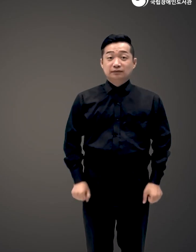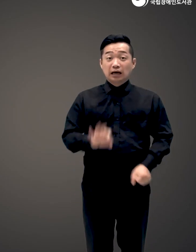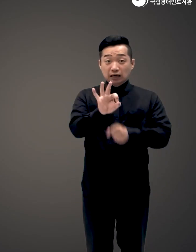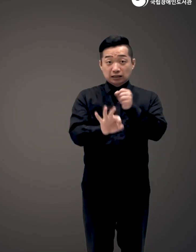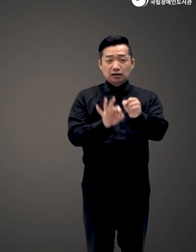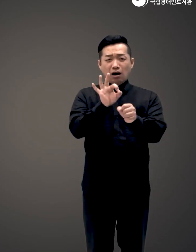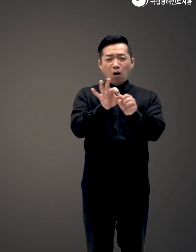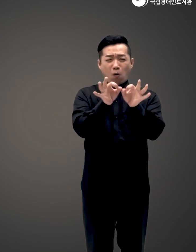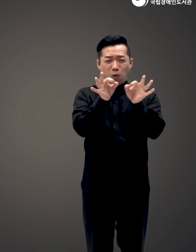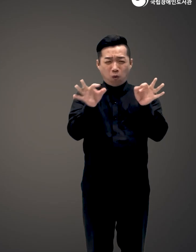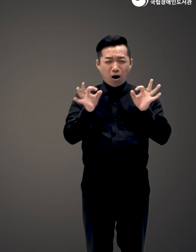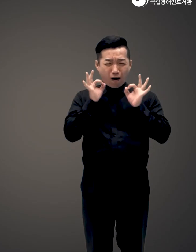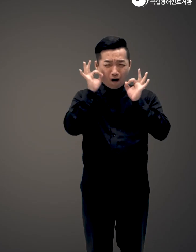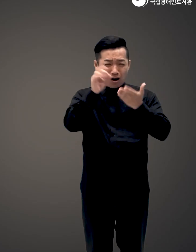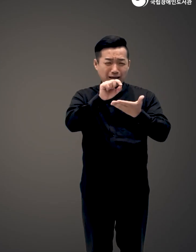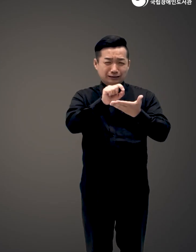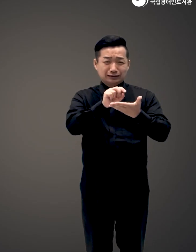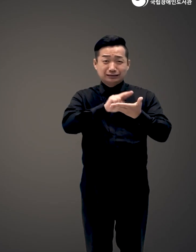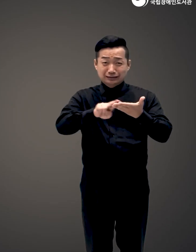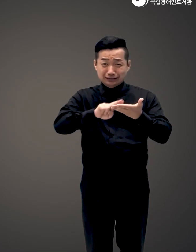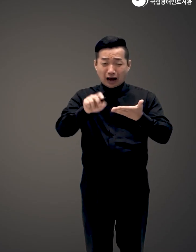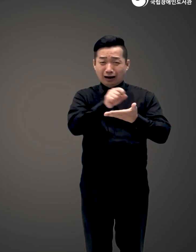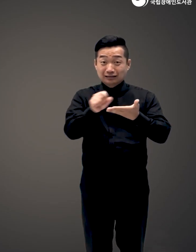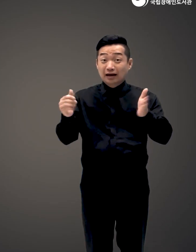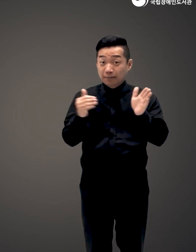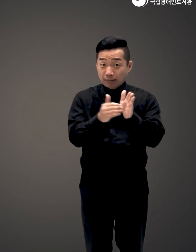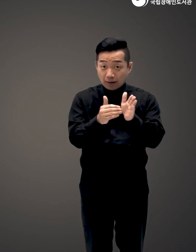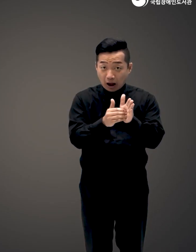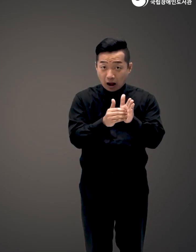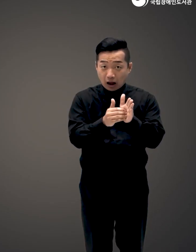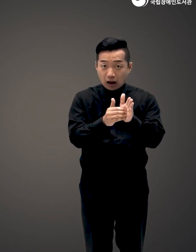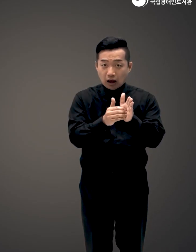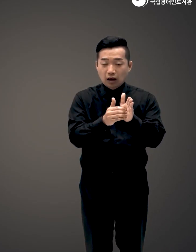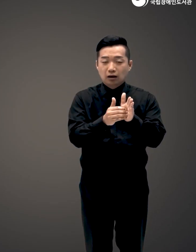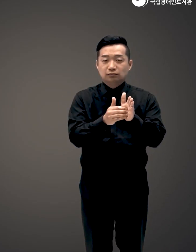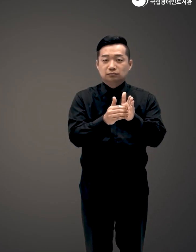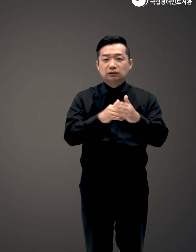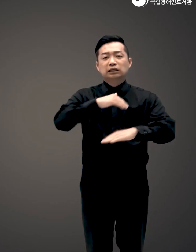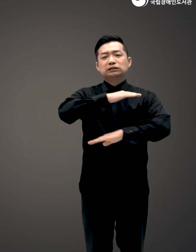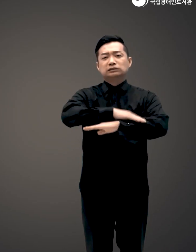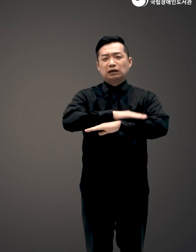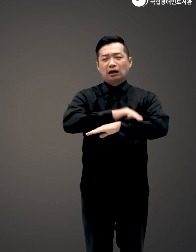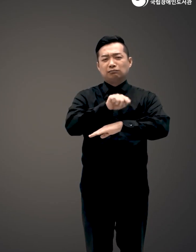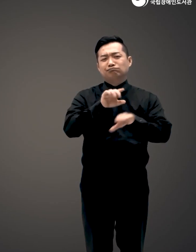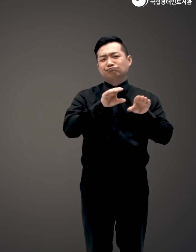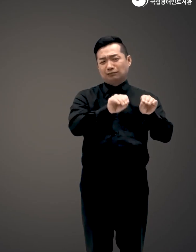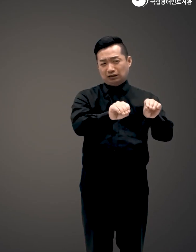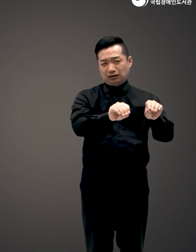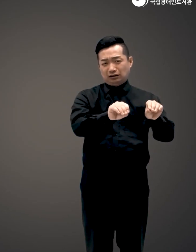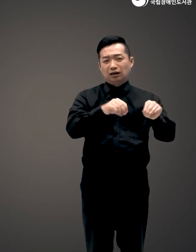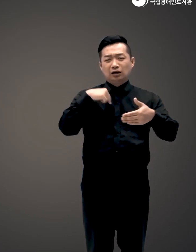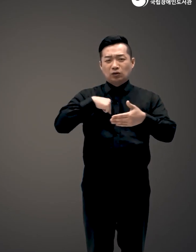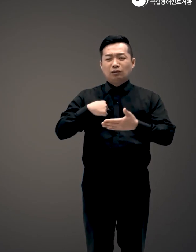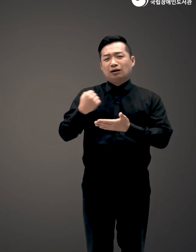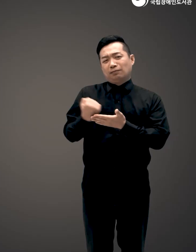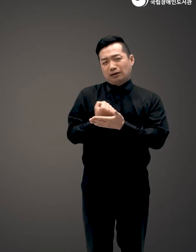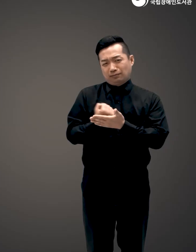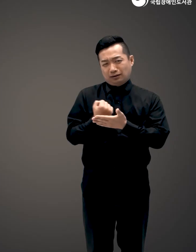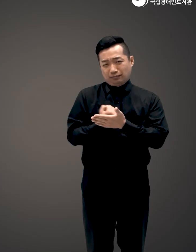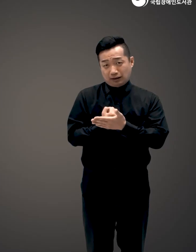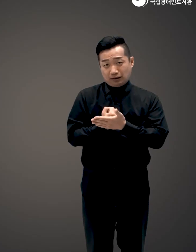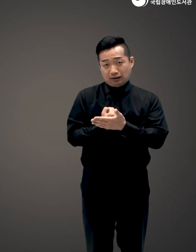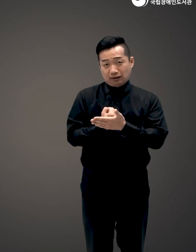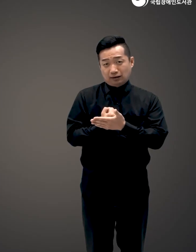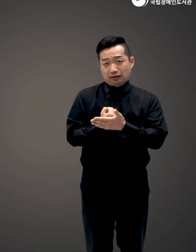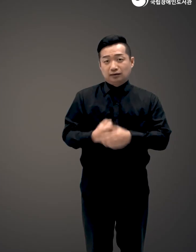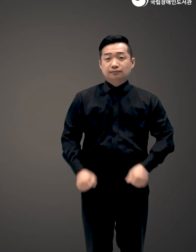만족스럽고요. 10년 동안 열심히 그렸는데 책이 나오다가 나오지 않게 되어서 좀 안타까운